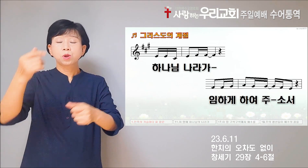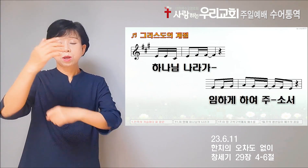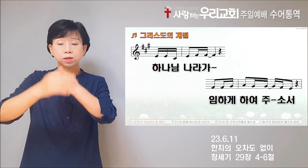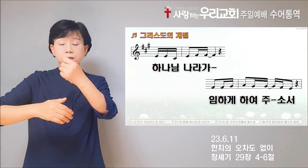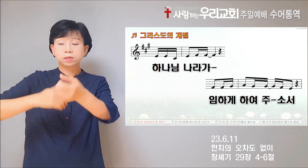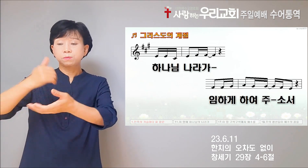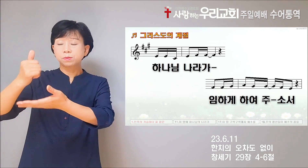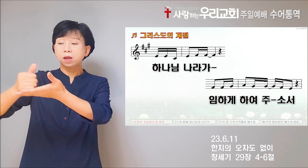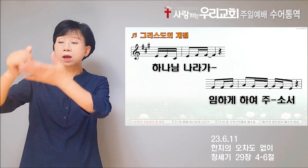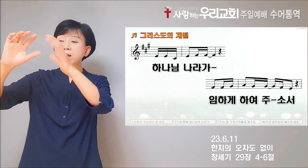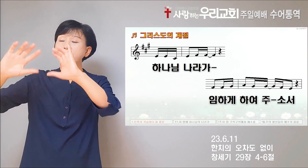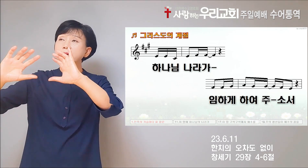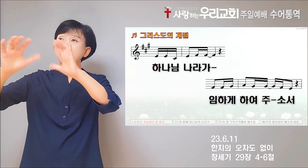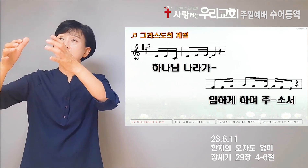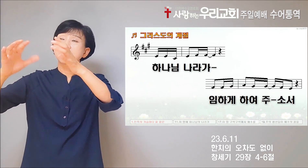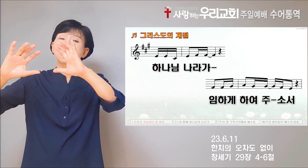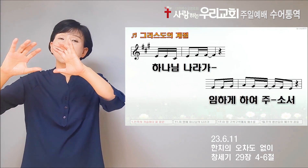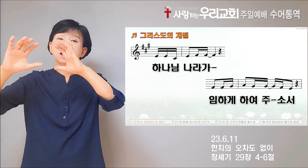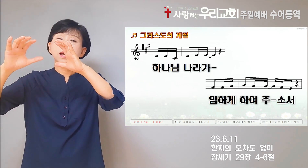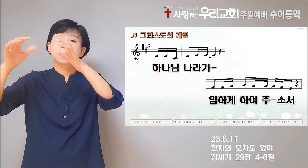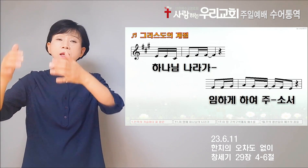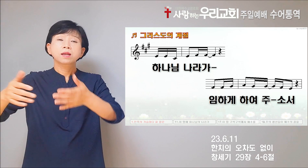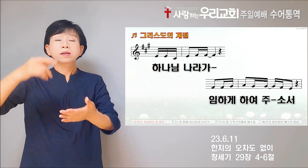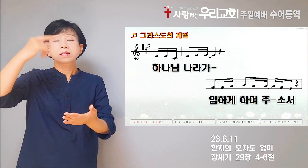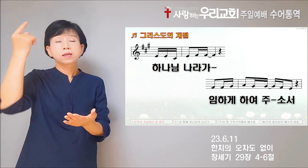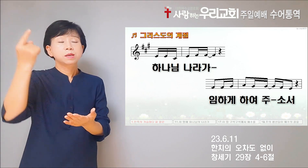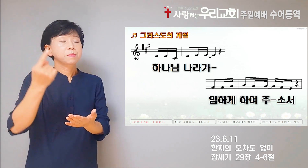가정에도 하나님 나라가